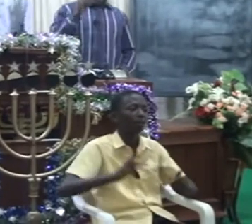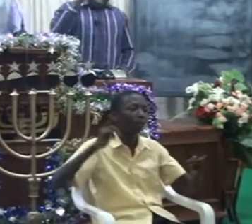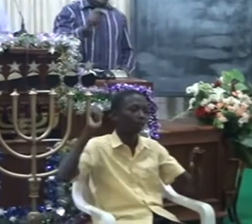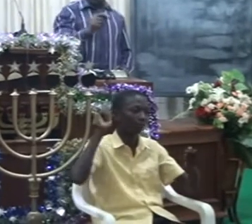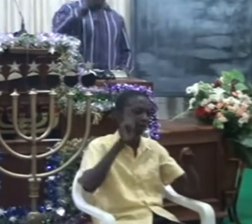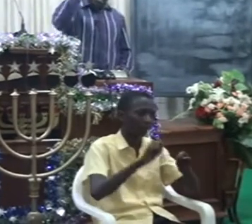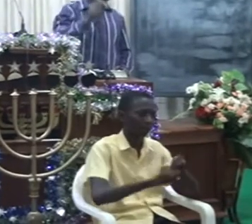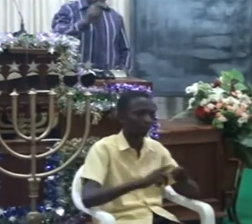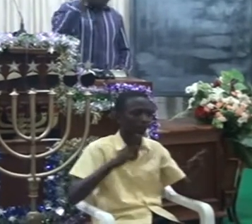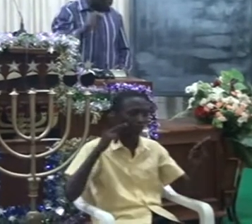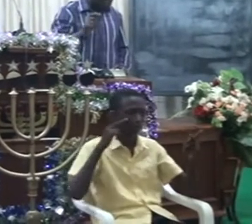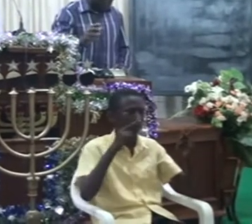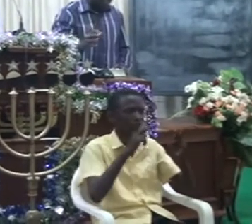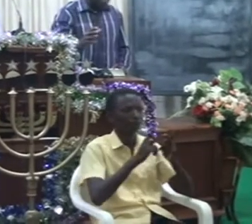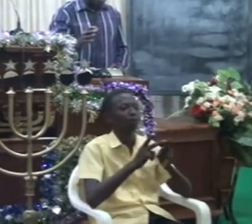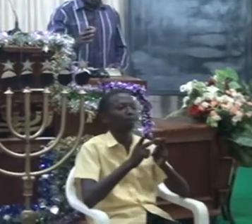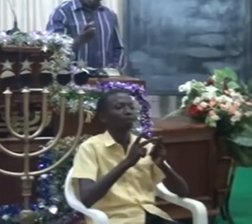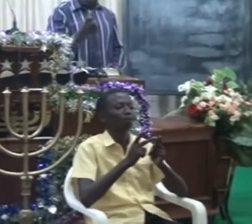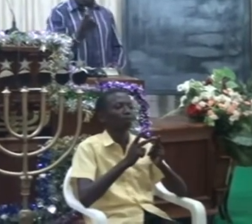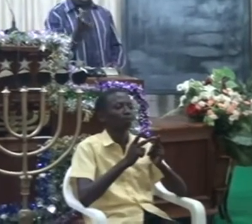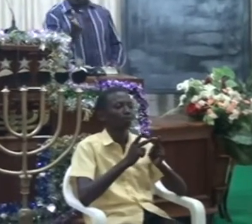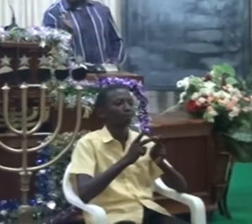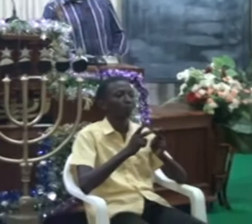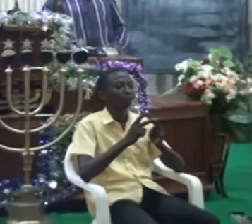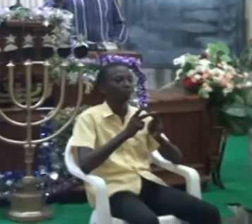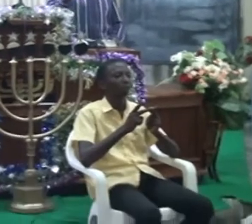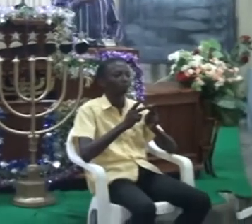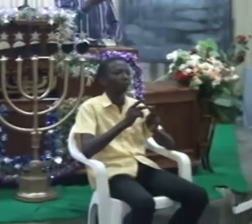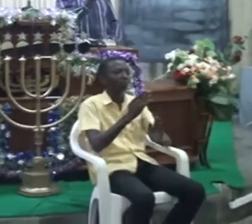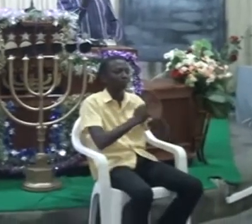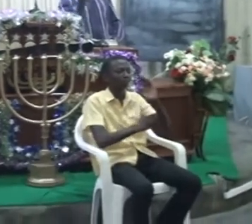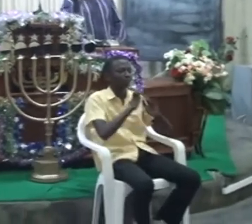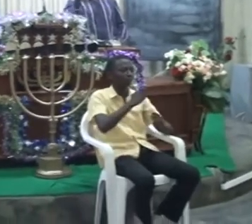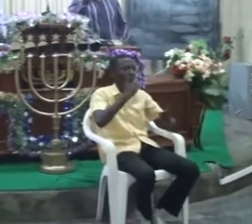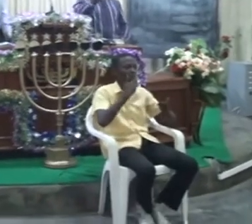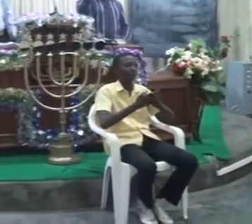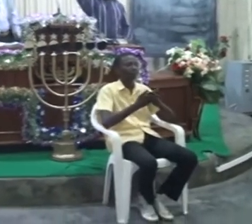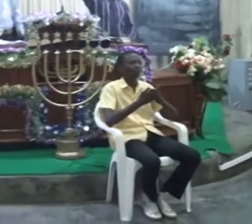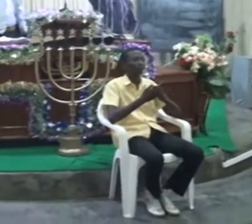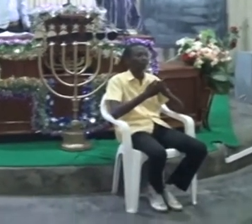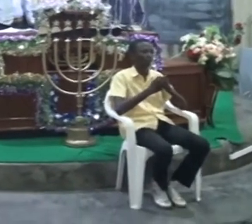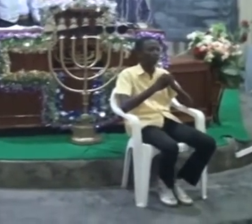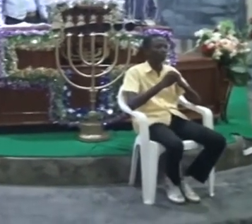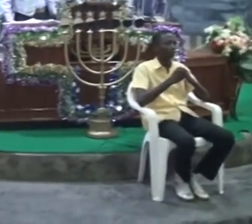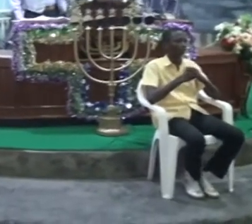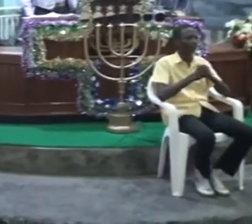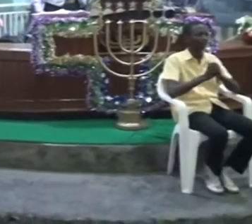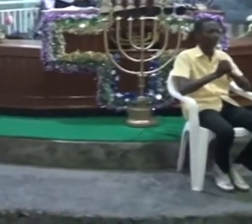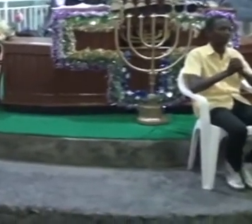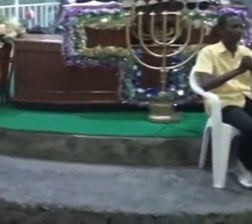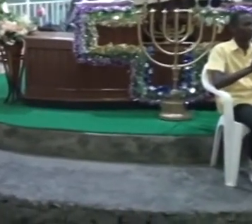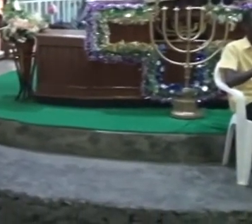perfection. Ikiwa ni yeye alikuita kweli, atafanya kwa jinsi utembee munjia zake mpaka ufikie